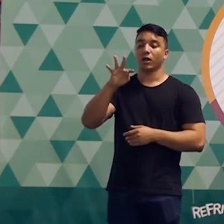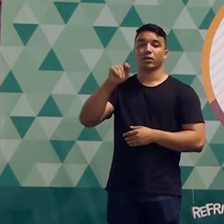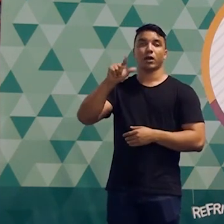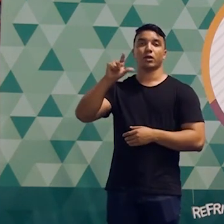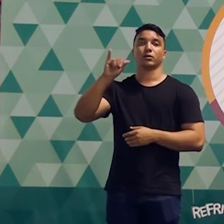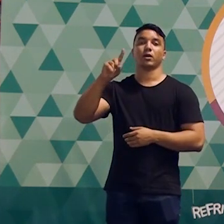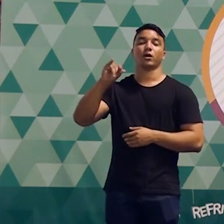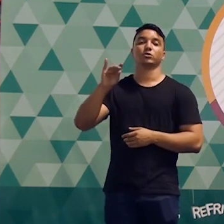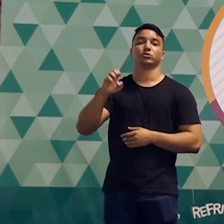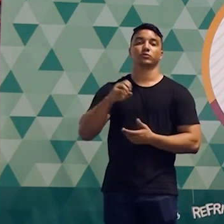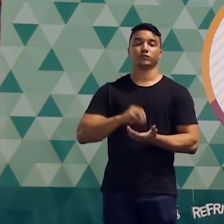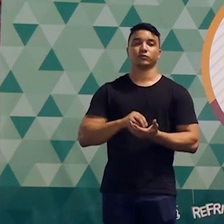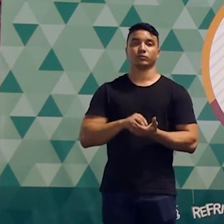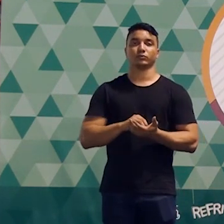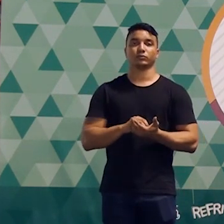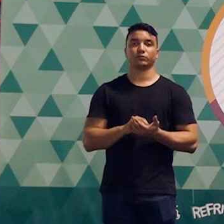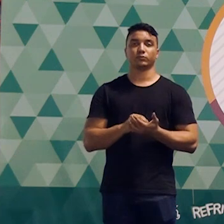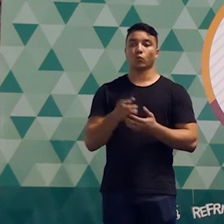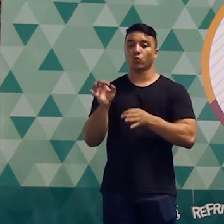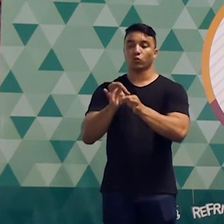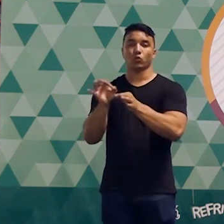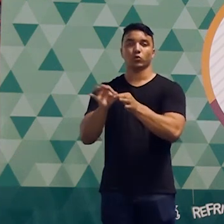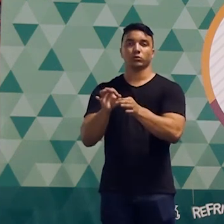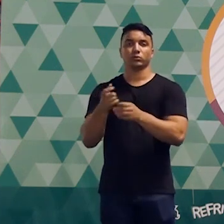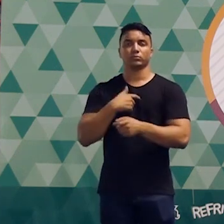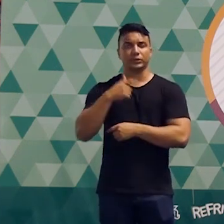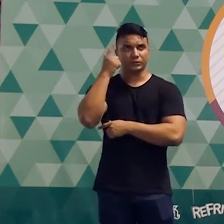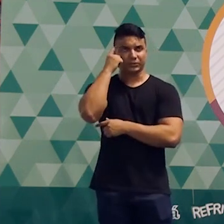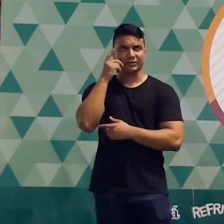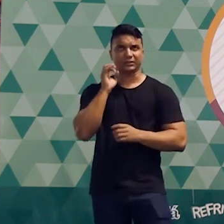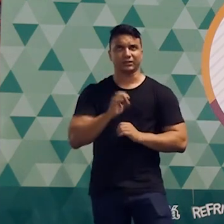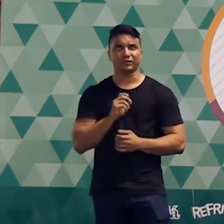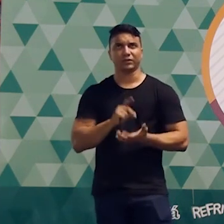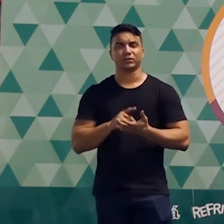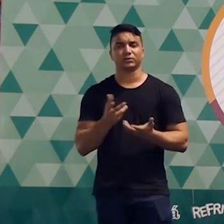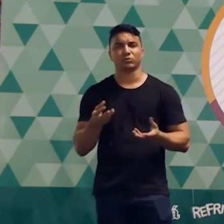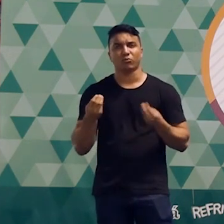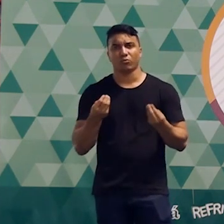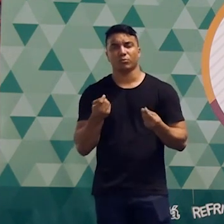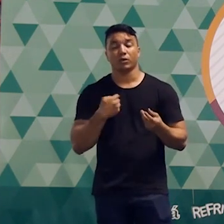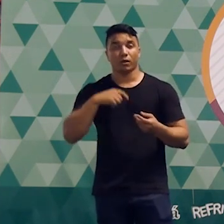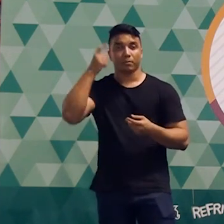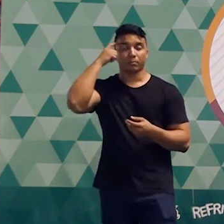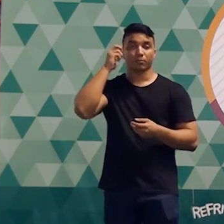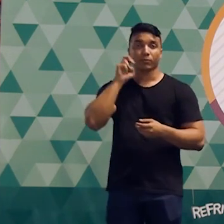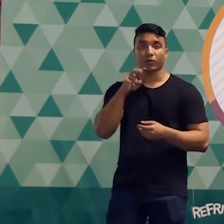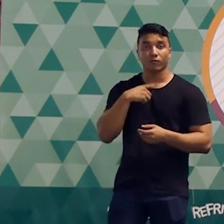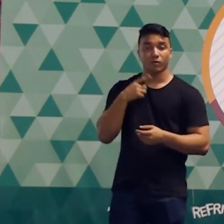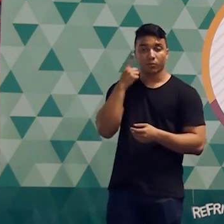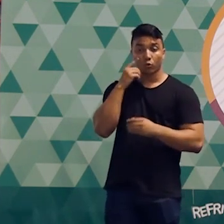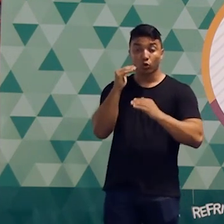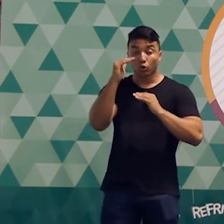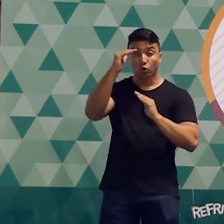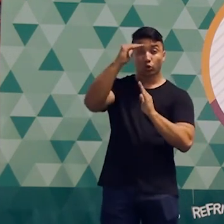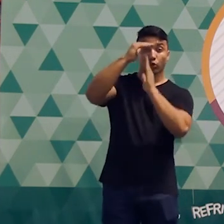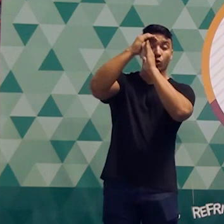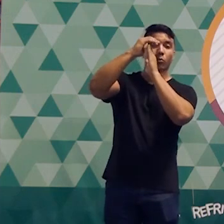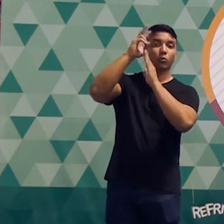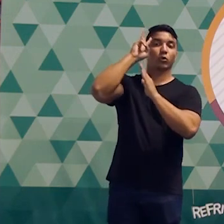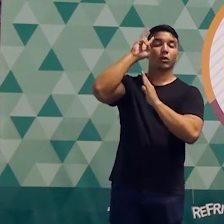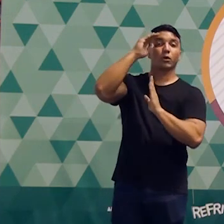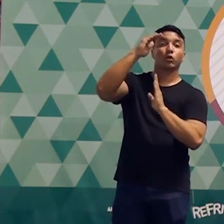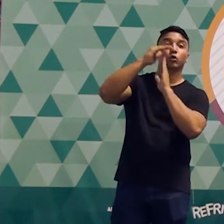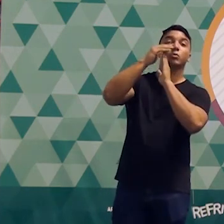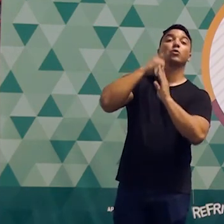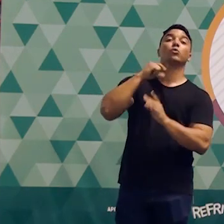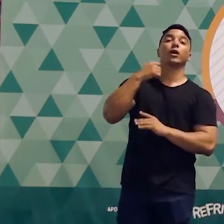natalidade. Aí você ainda fica na dúvida, mas será que é mesmo? Aí tu olha para o topo, que tu vai lembrar que no